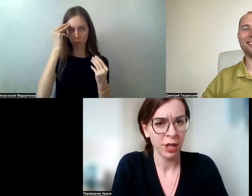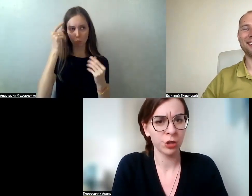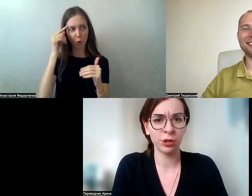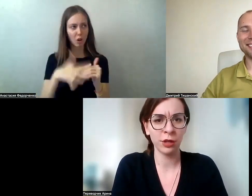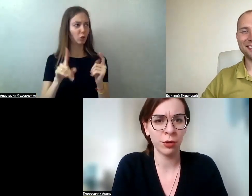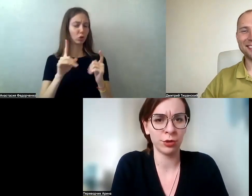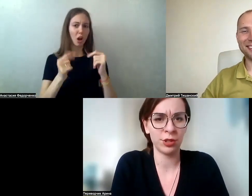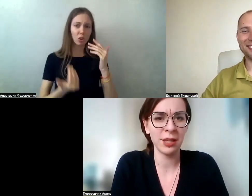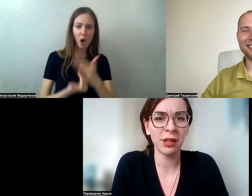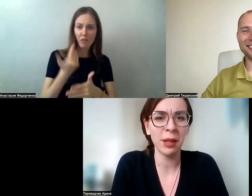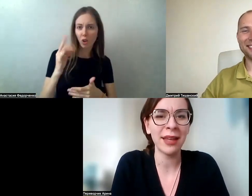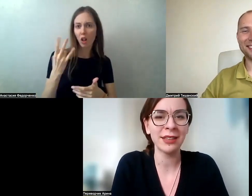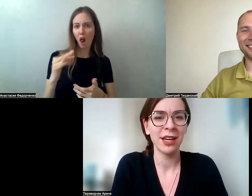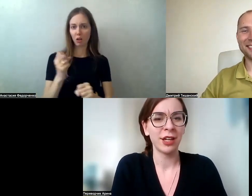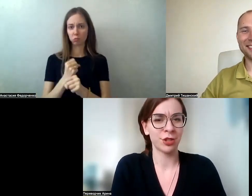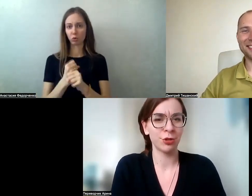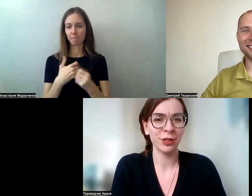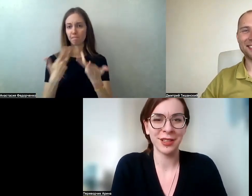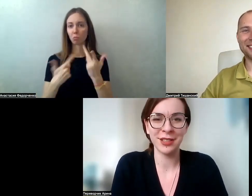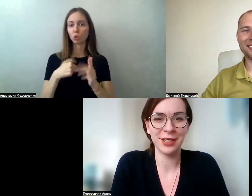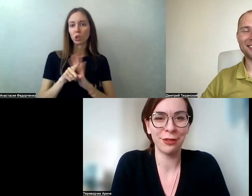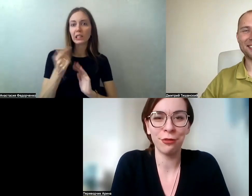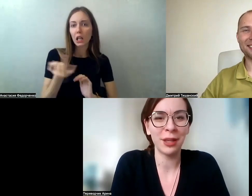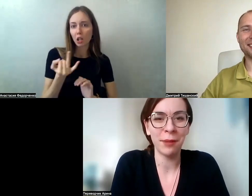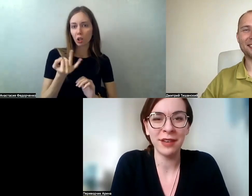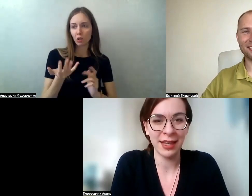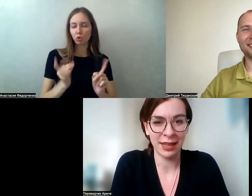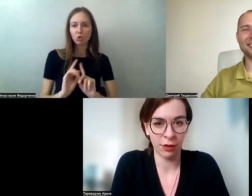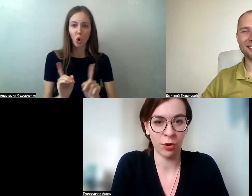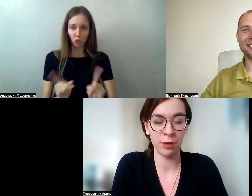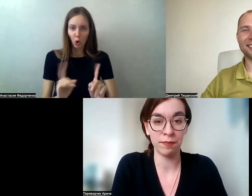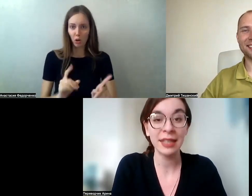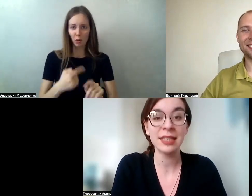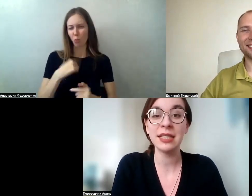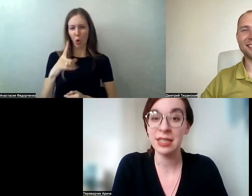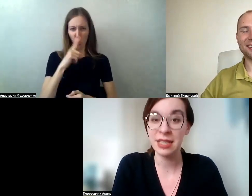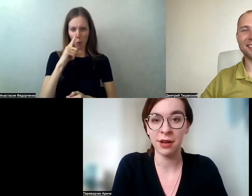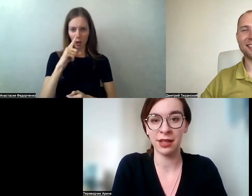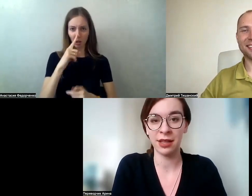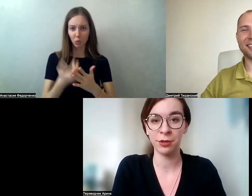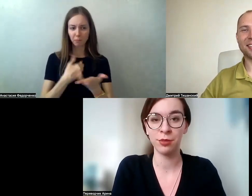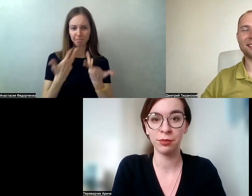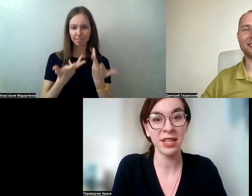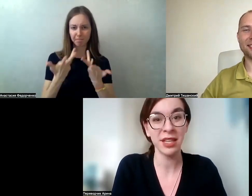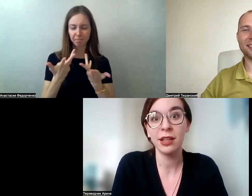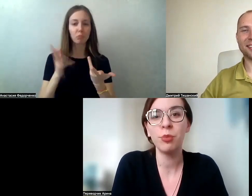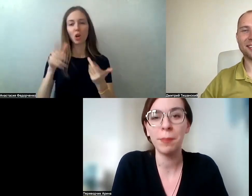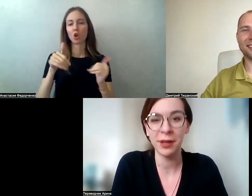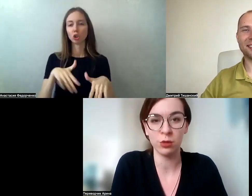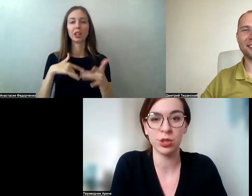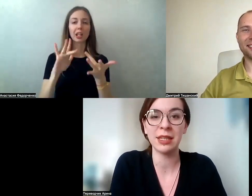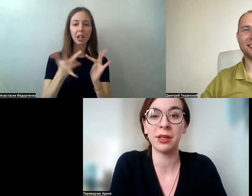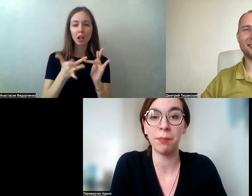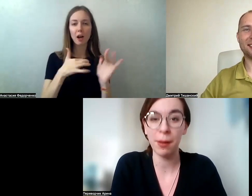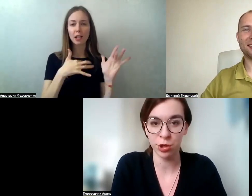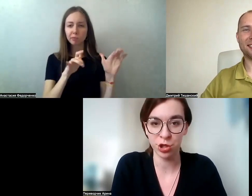суперджамп, что это такое? То есть я не могла понять, что это за новое направление такое. Меня это заинтересовало. Я подумала, мне стало